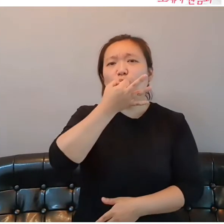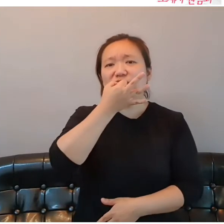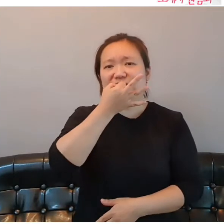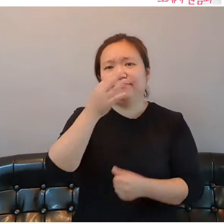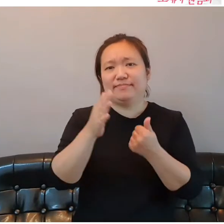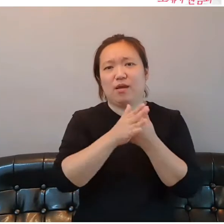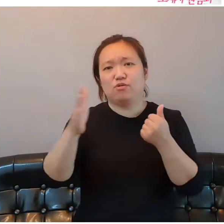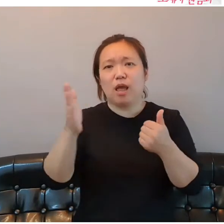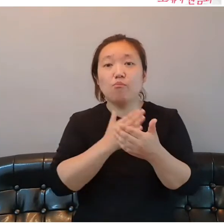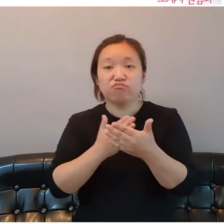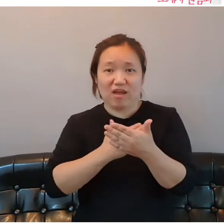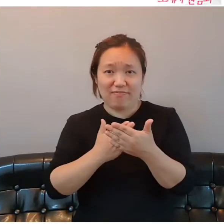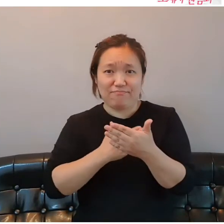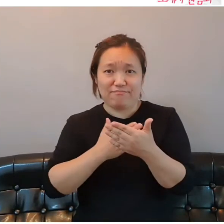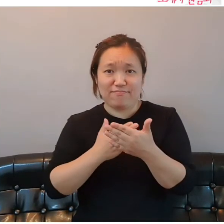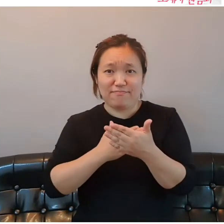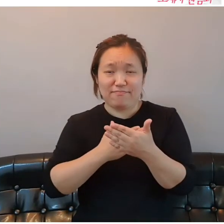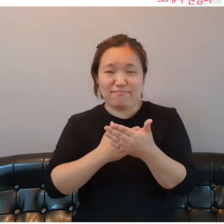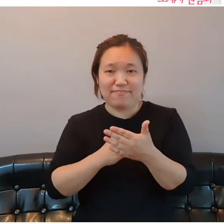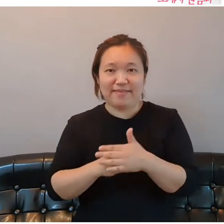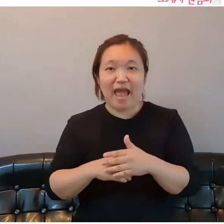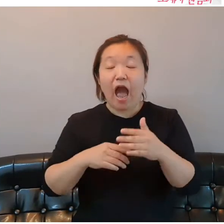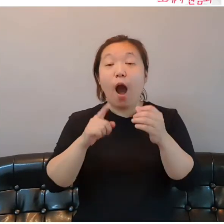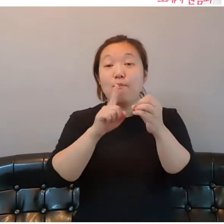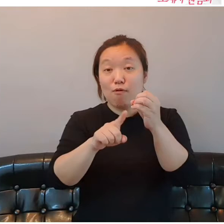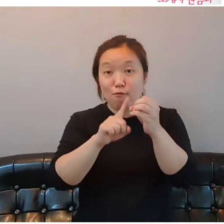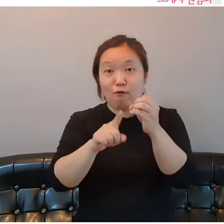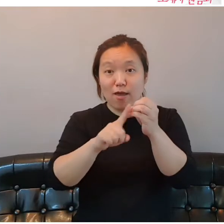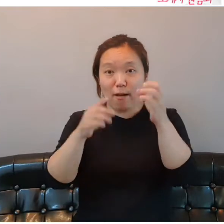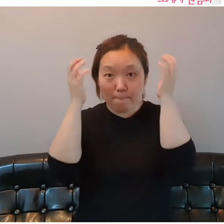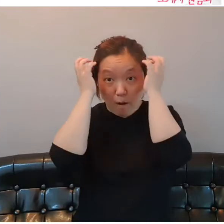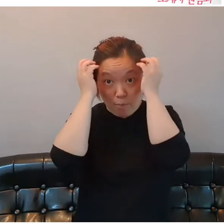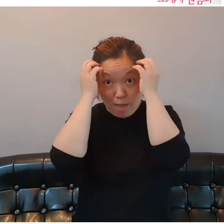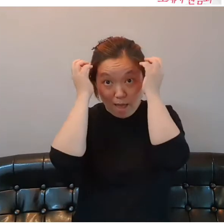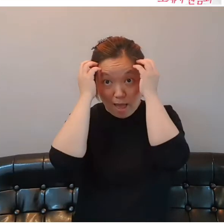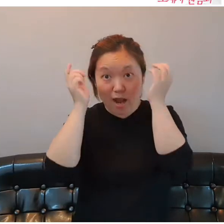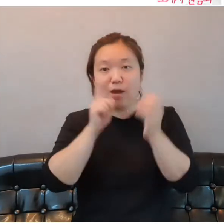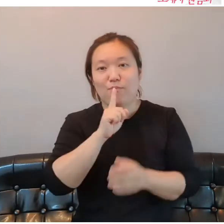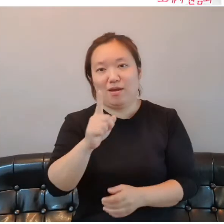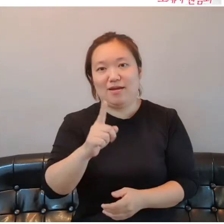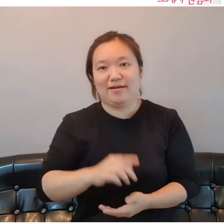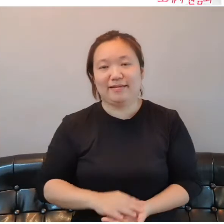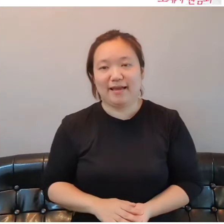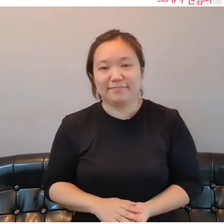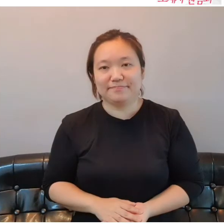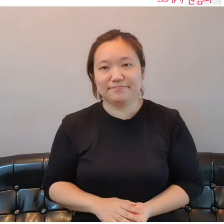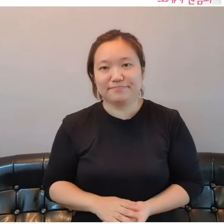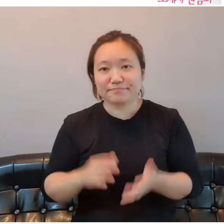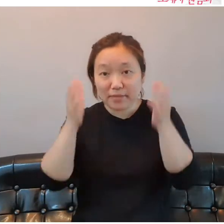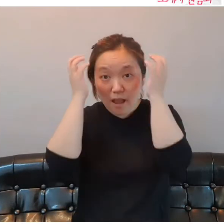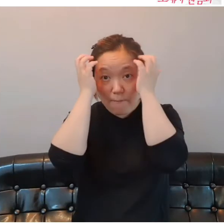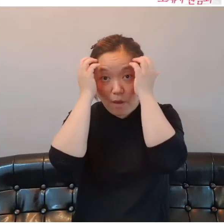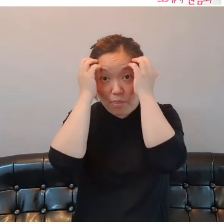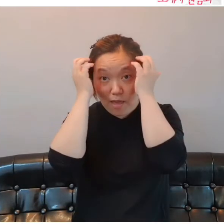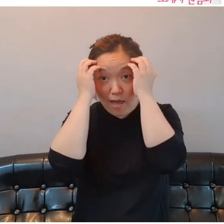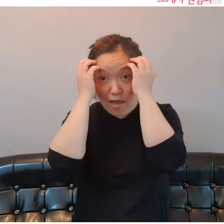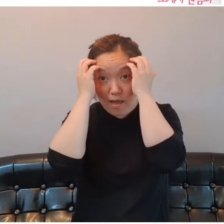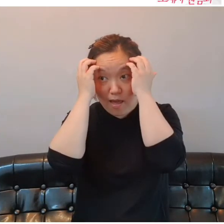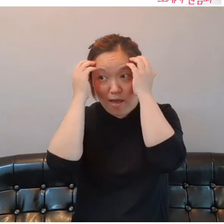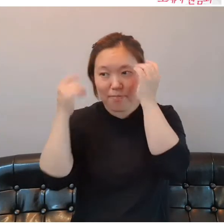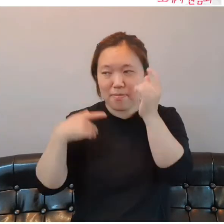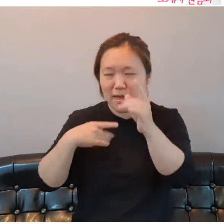것이죠. 불교에서는 이것을 번뇌라고 말해요. 한마디로 취가